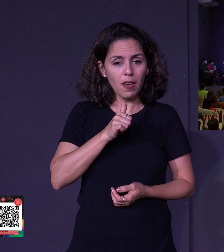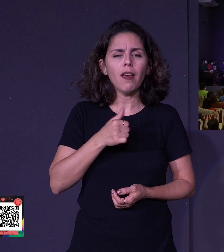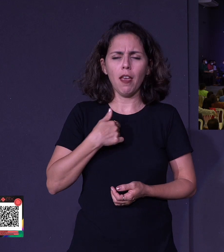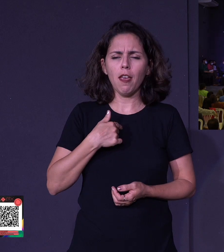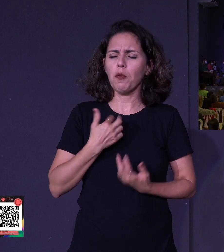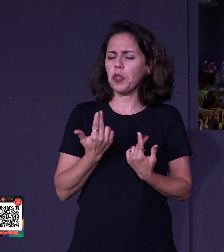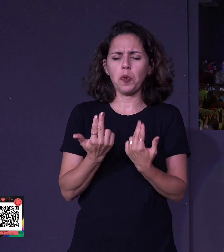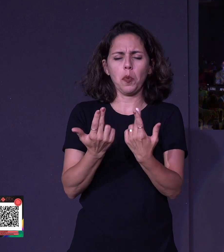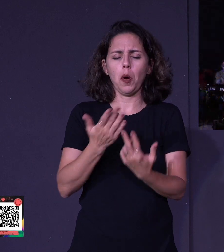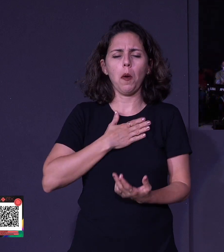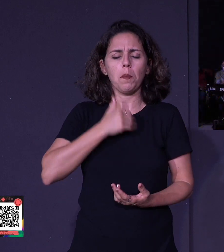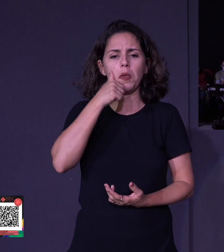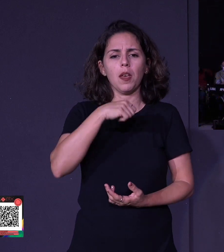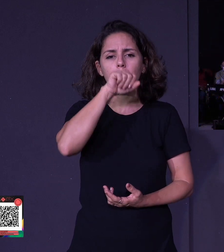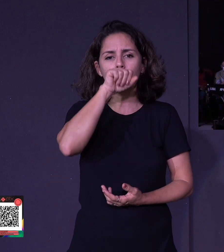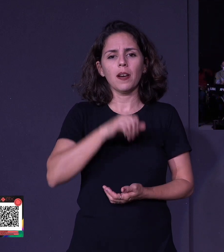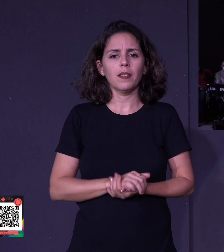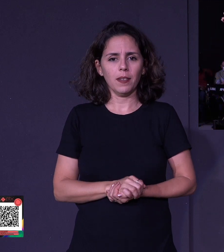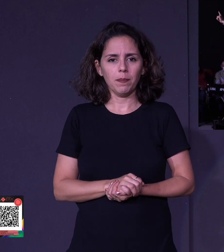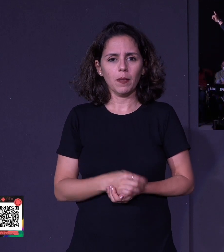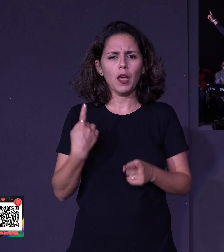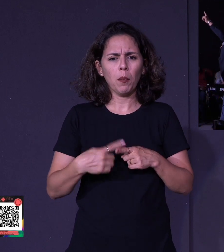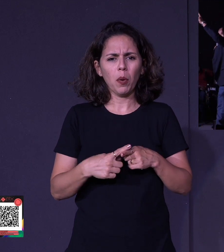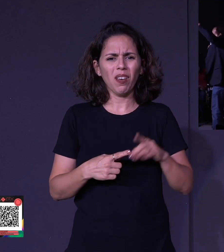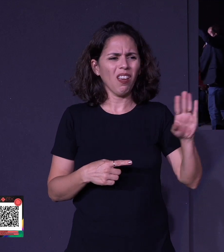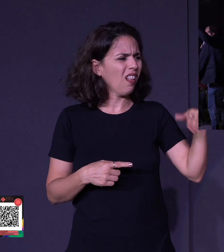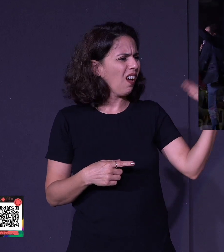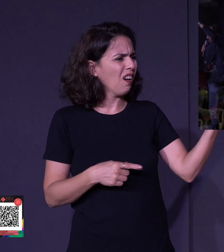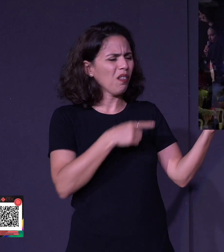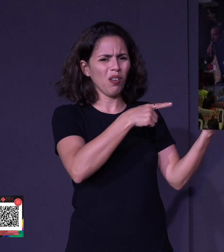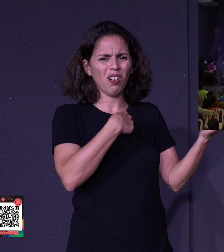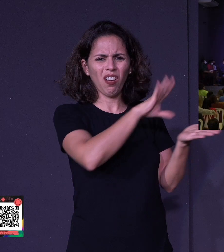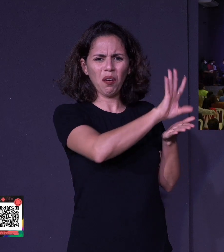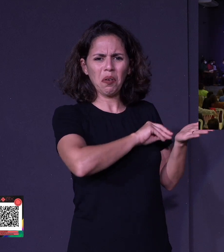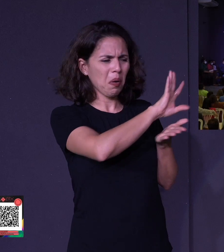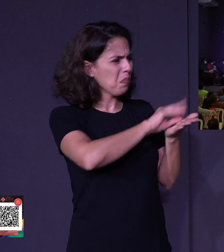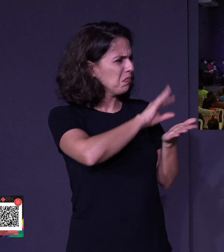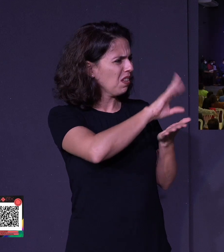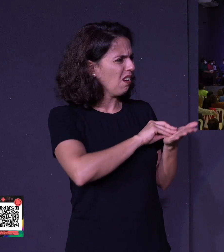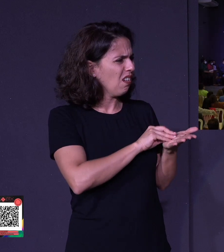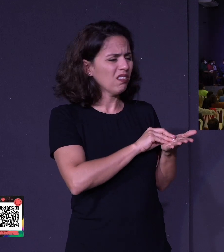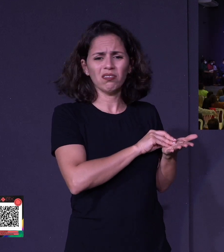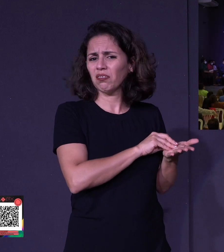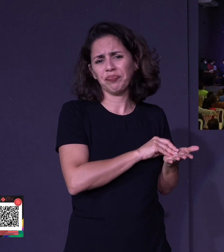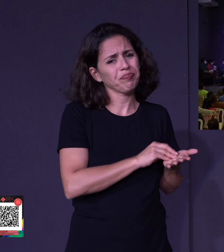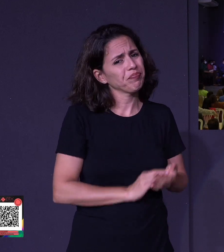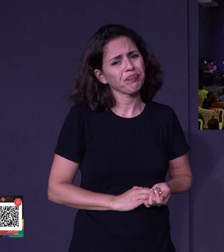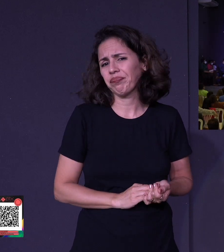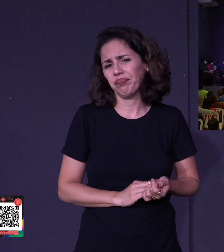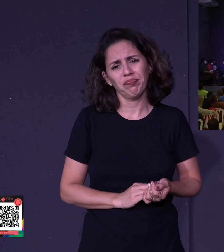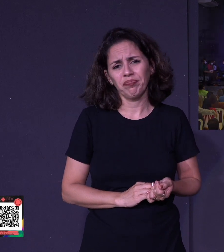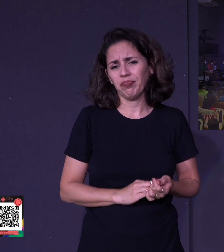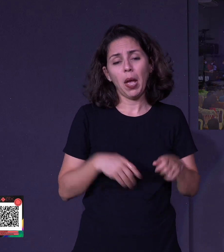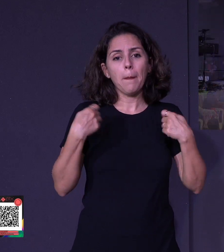mãe. Porque lá fora não tem exemplo, irmão. Lá fora não tem exemplo. O exemplo tem que ser